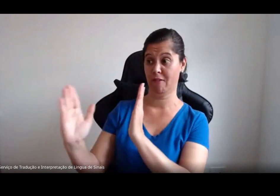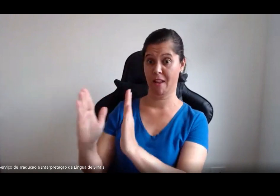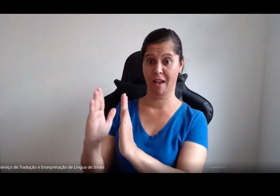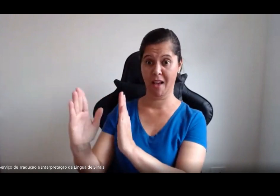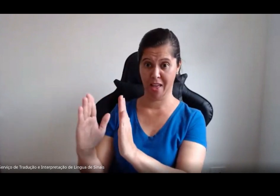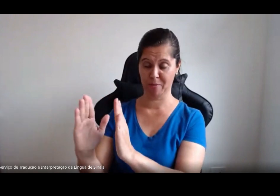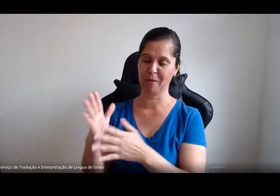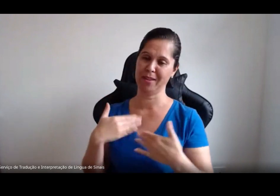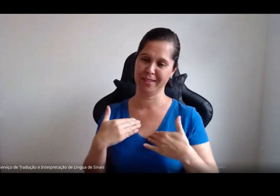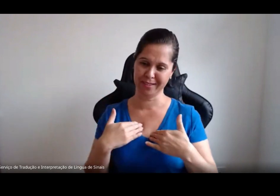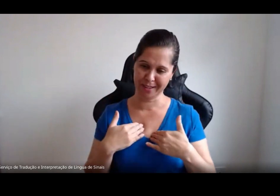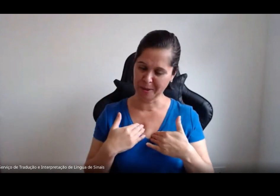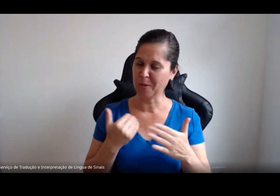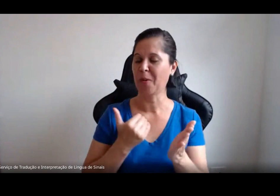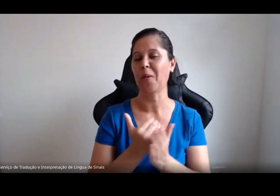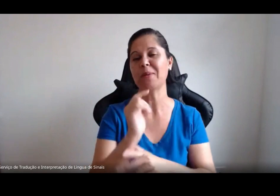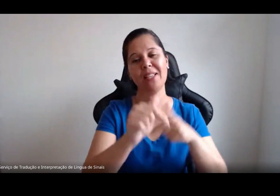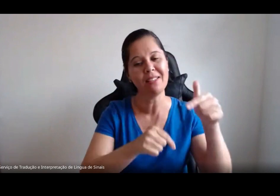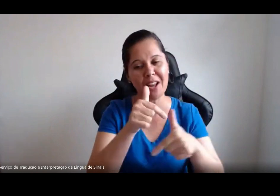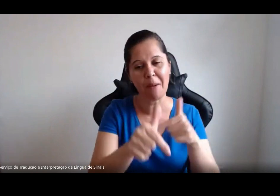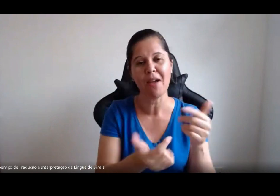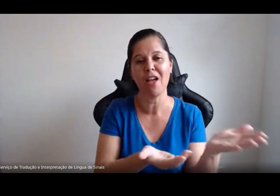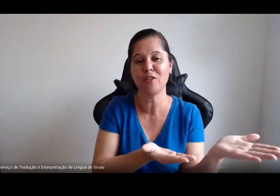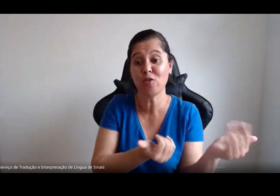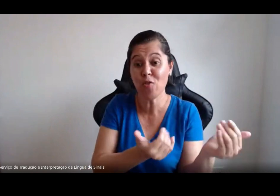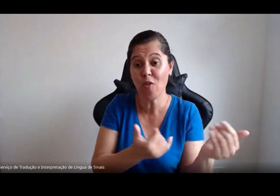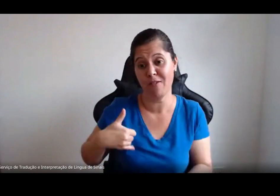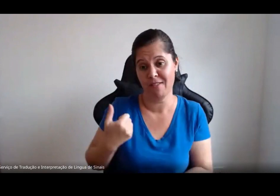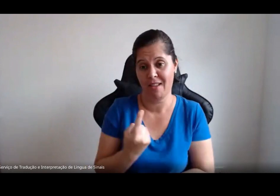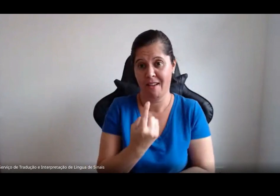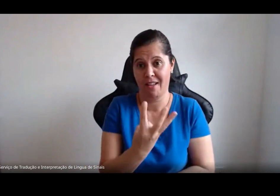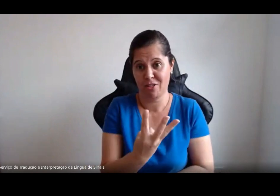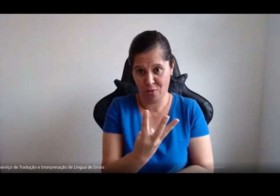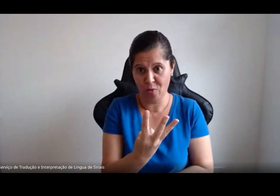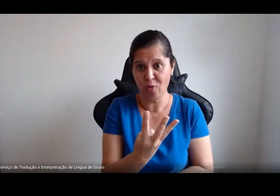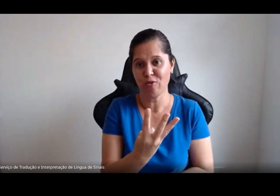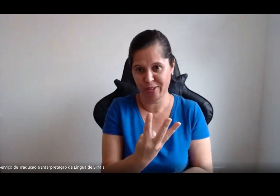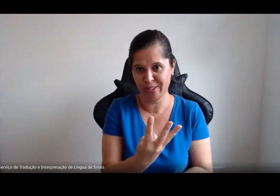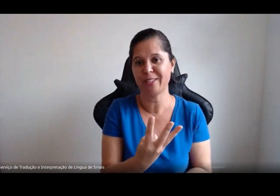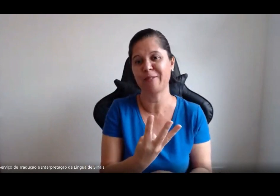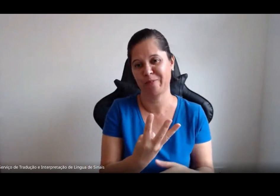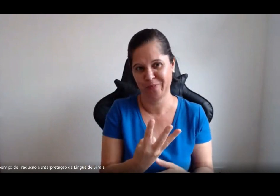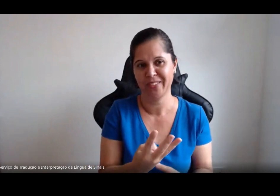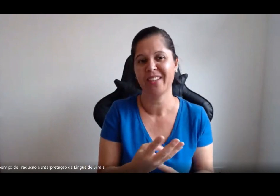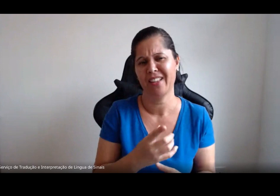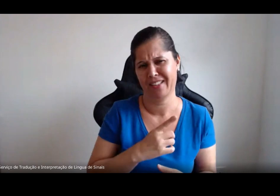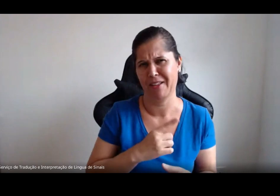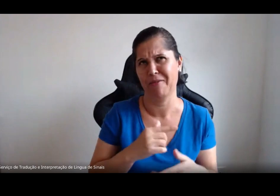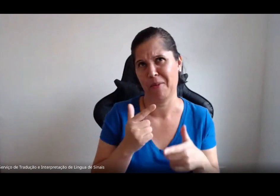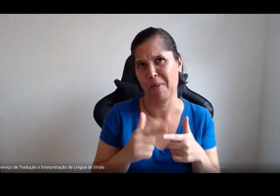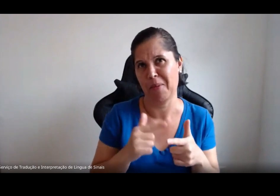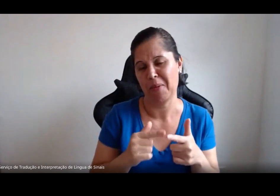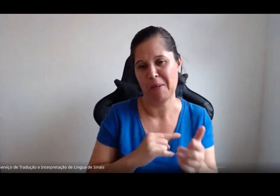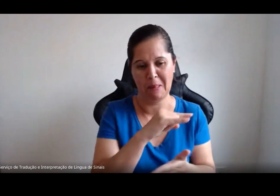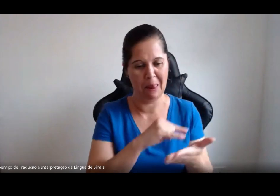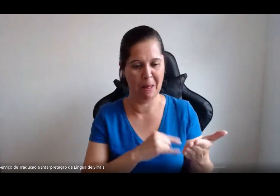Infelizmente, apesar de eu ter começado a trabalhar muito jovem, aos 14 anos eu comecei a trabalhar, eu tenho até uns problemas de